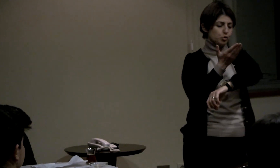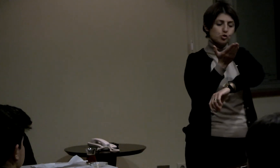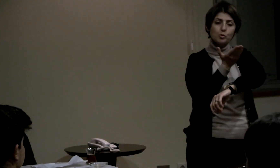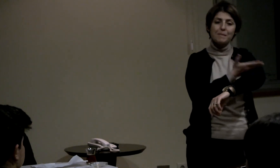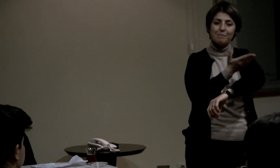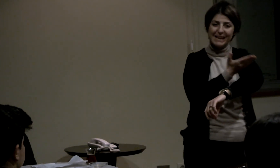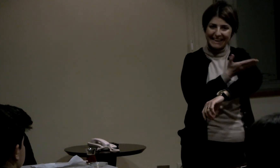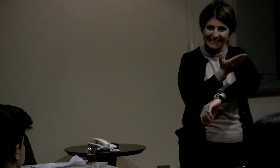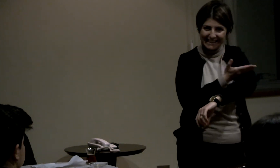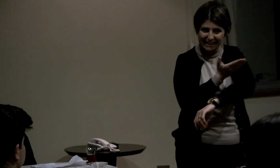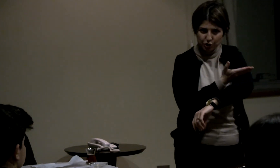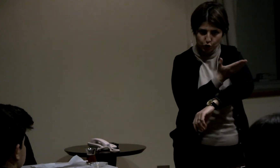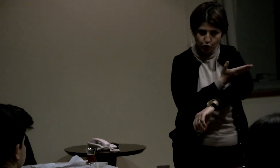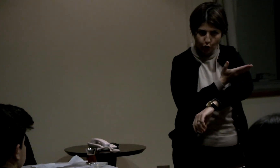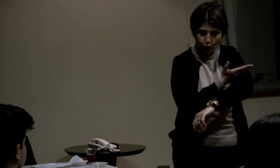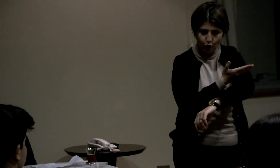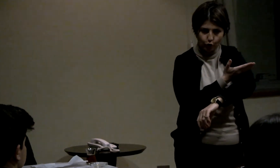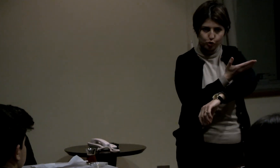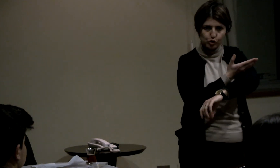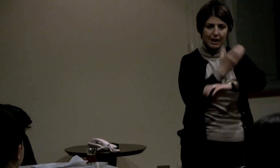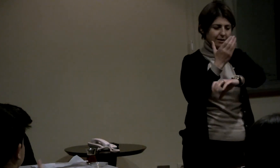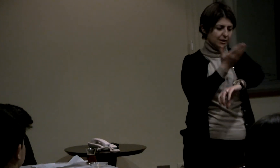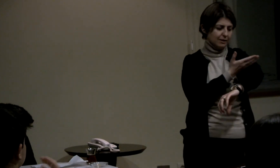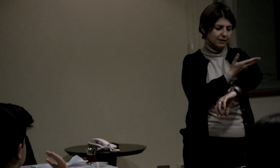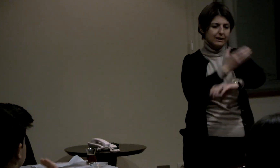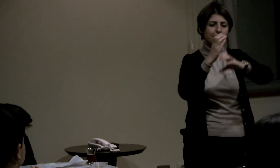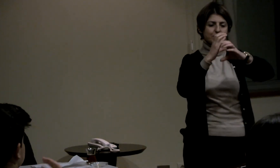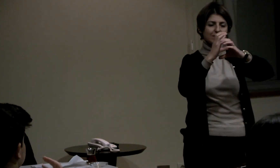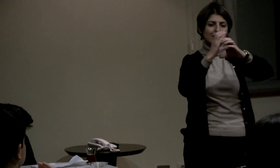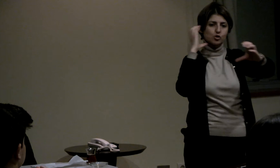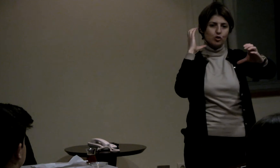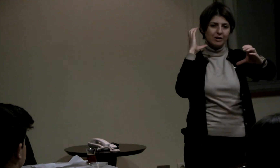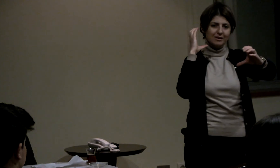otobüsün memleketle karışıyor, o yüzden yaptıktan sonra,